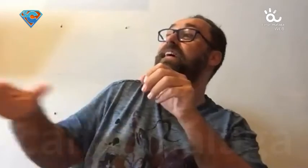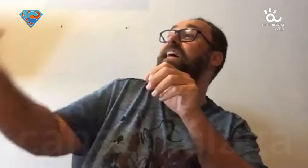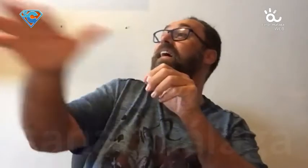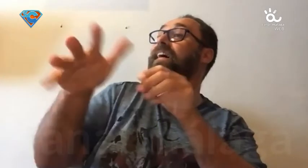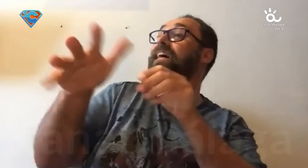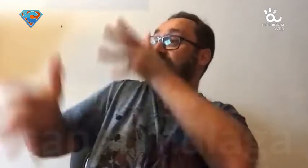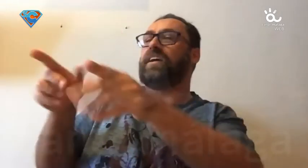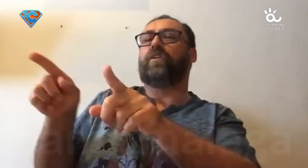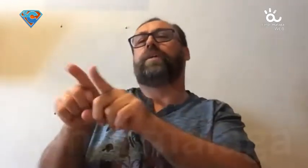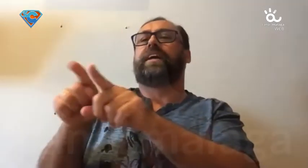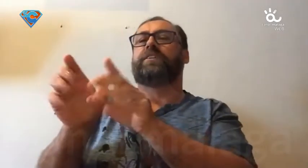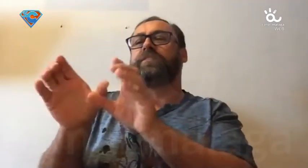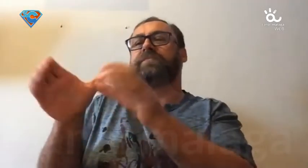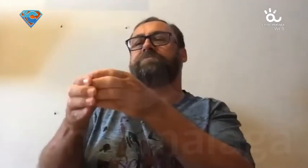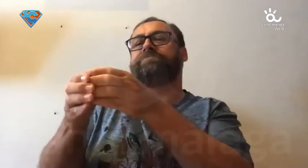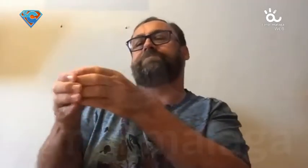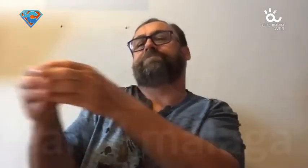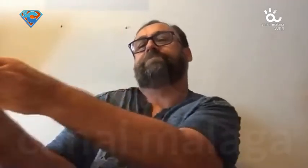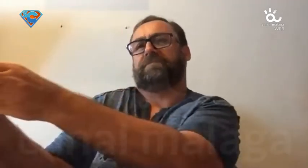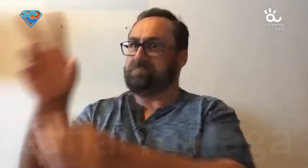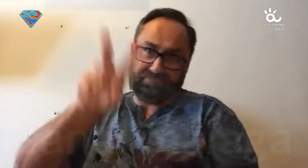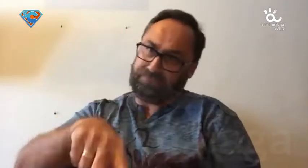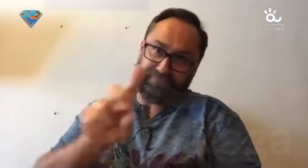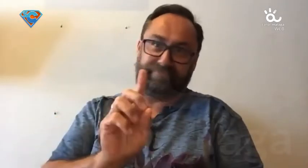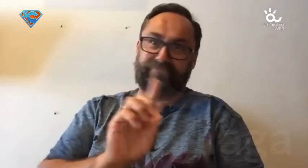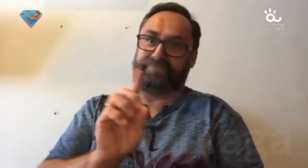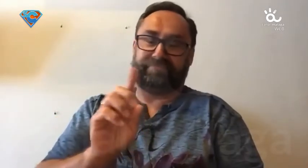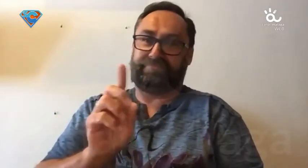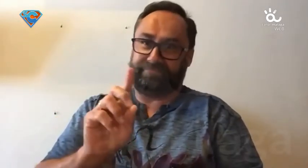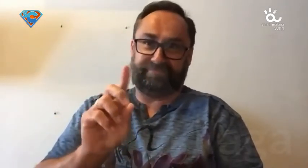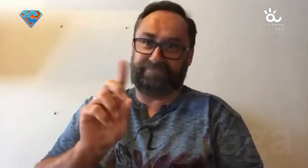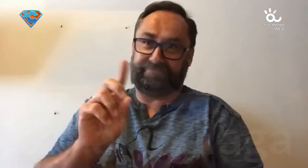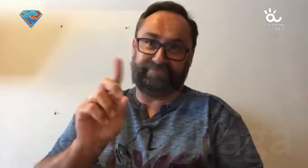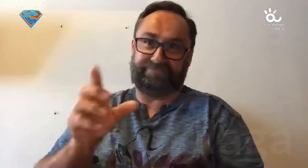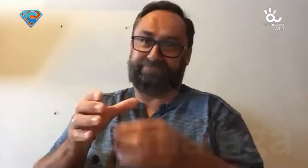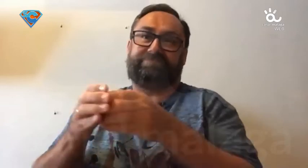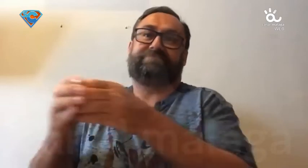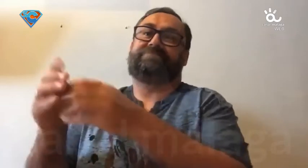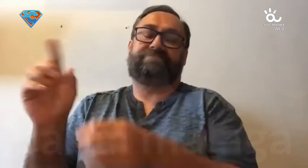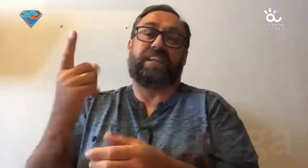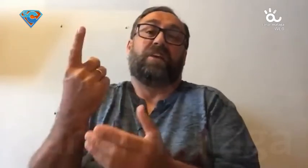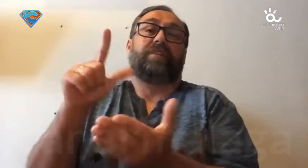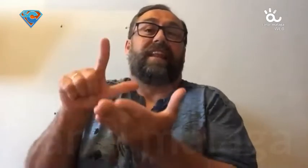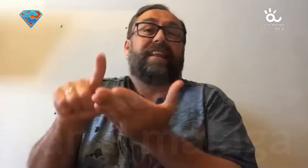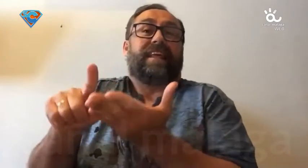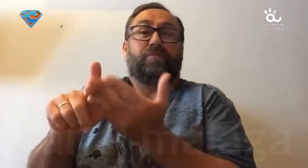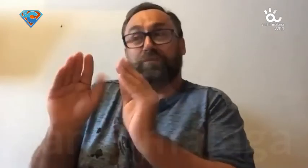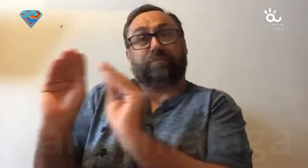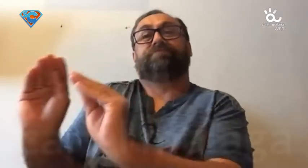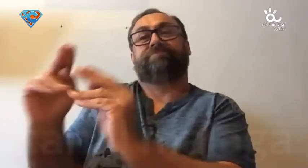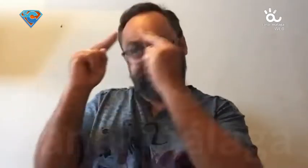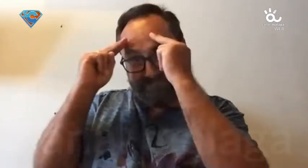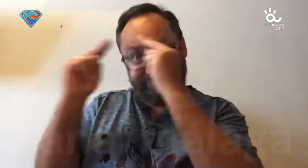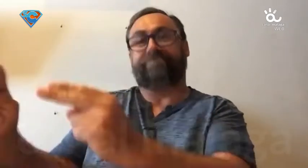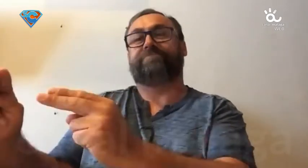la atención, se mira y piensan que es una comunidad comunitaria, que está aparte. No, no, es